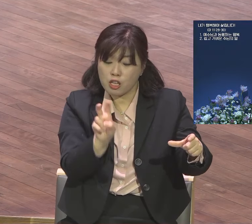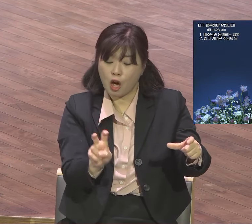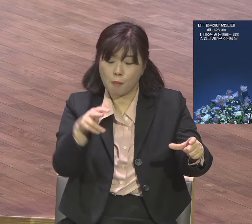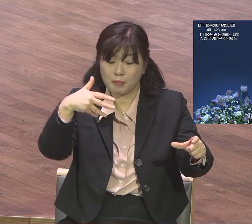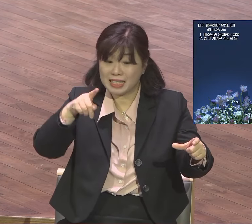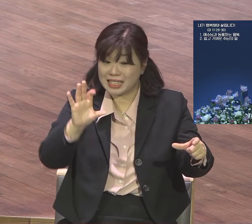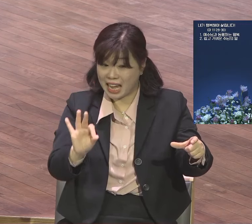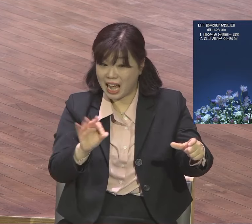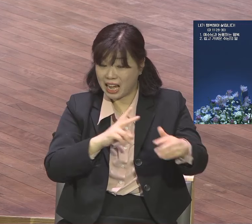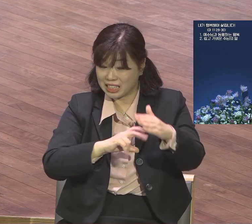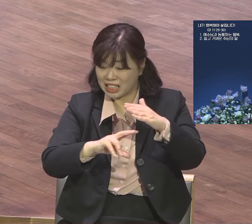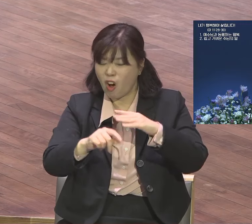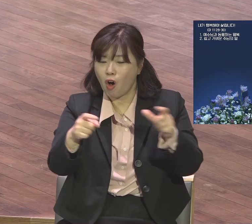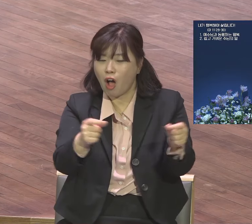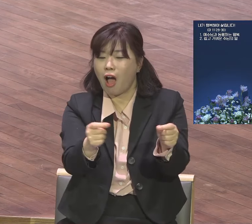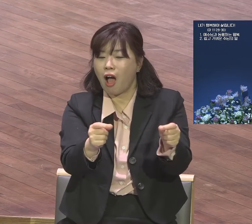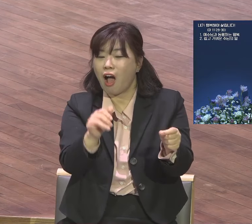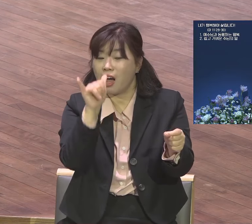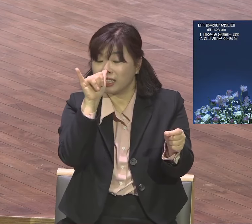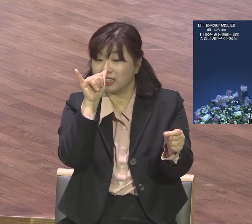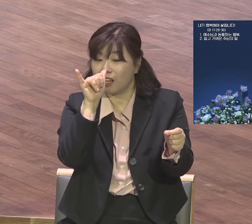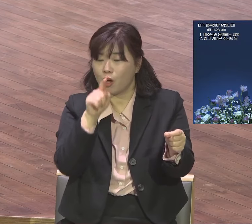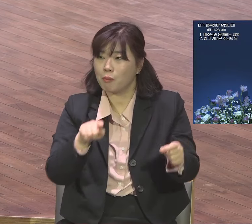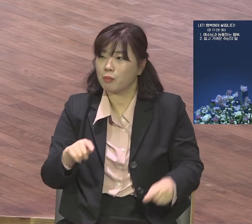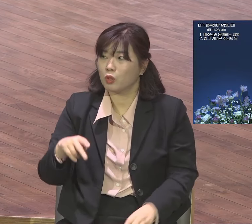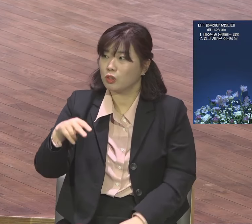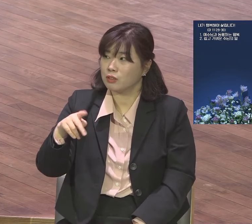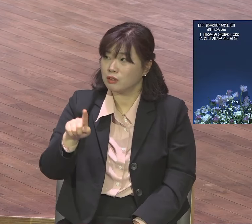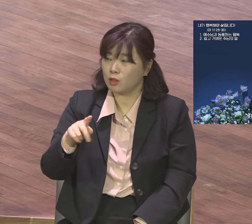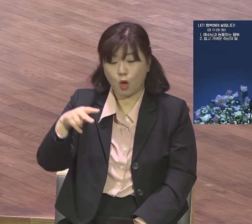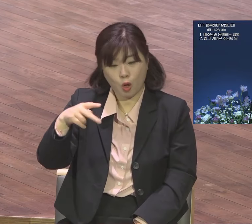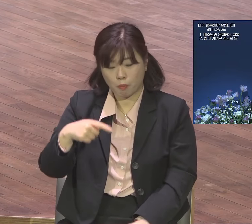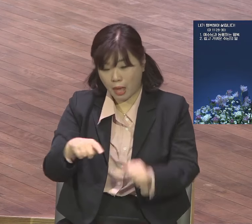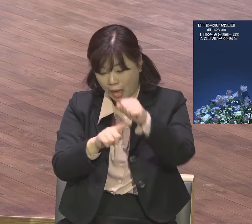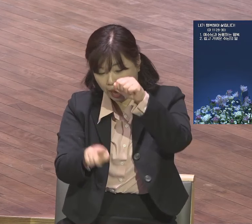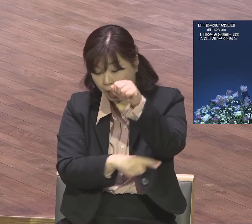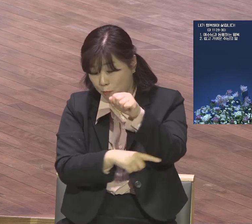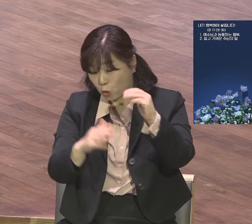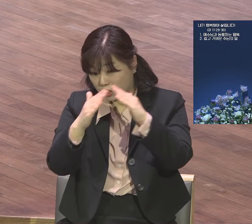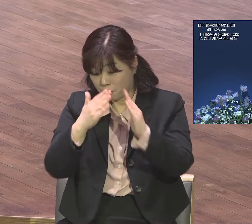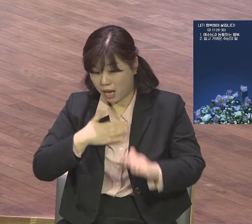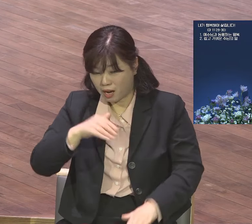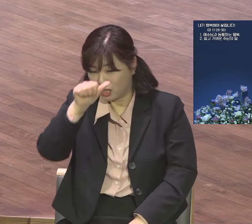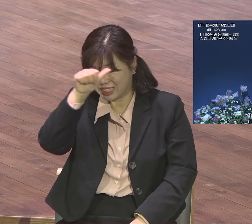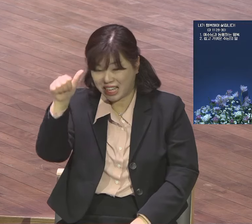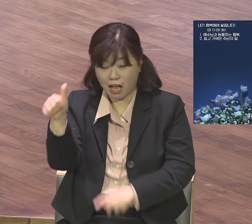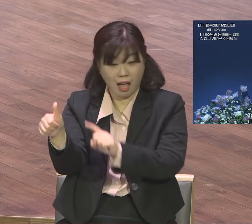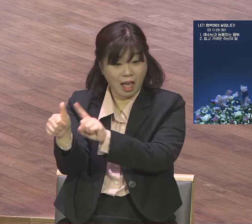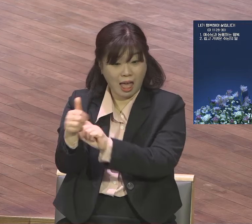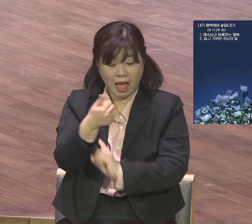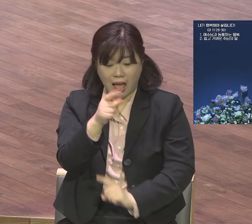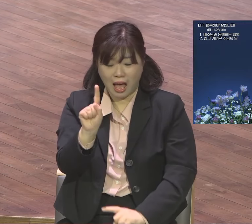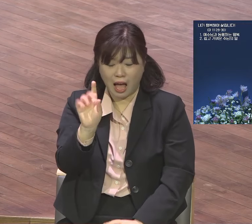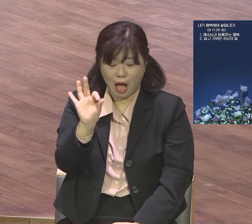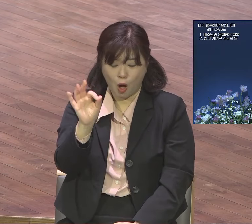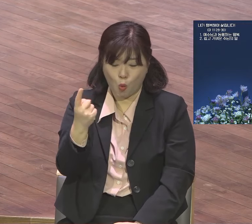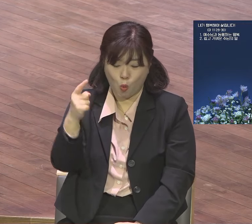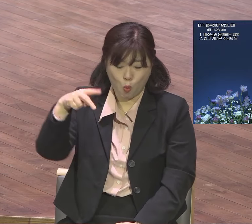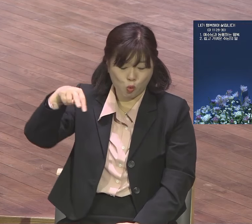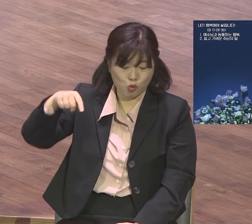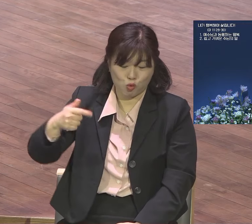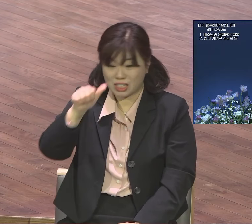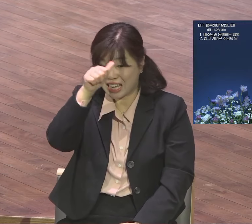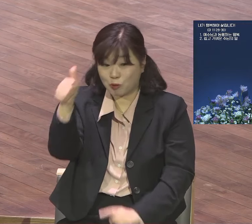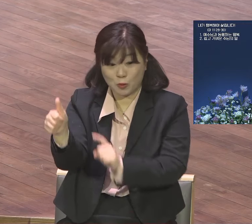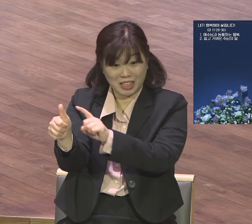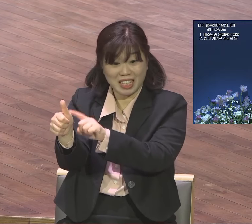많이 가십니다. 하옥순 장로님이 운영하시는 그 동서견직 그 옆에 보면 아파트 단지가 들어서 있습니다. 지금은 그